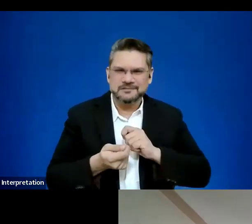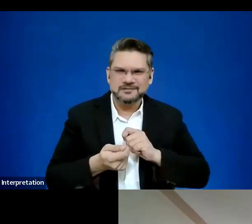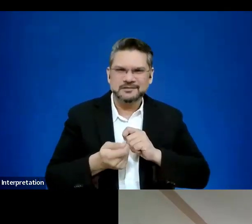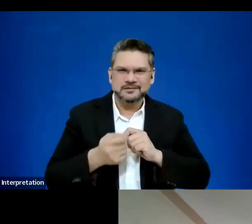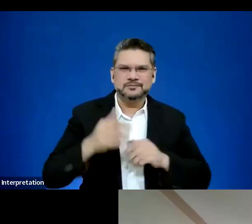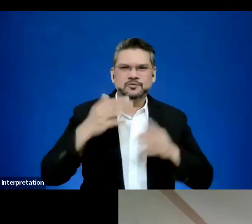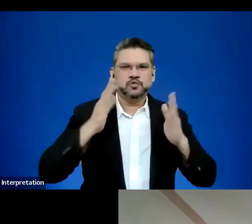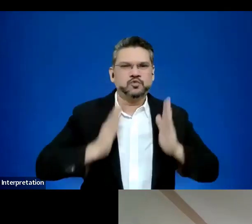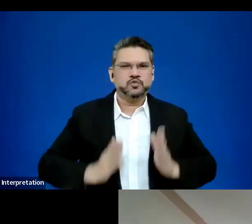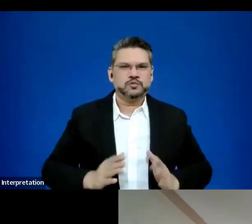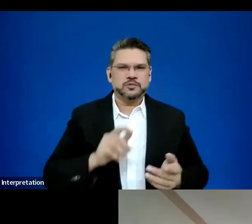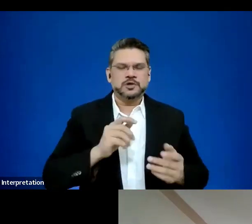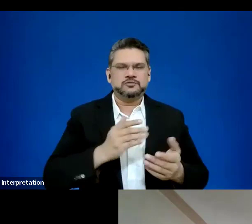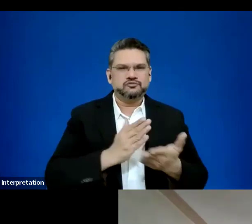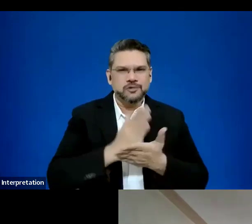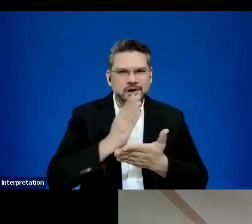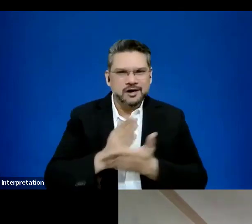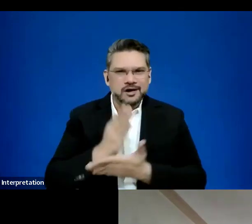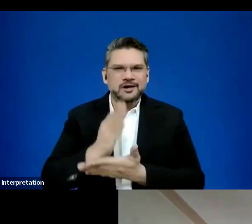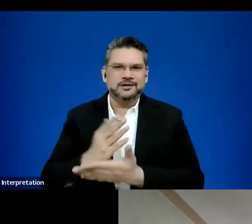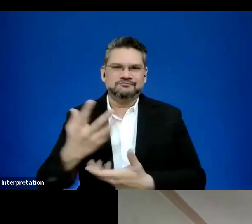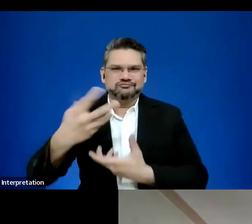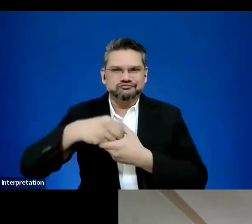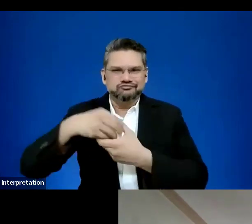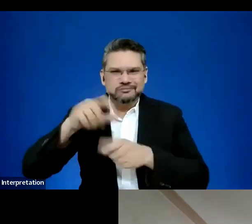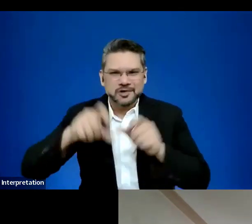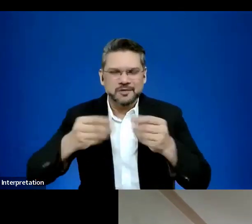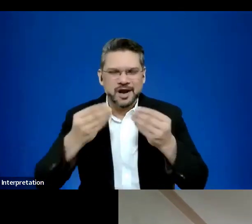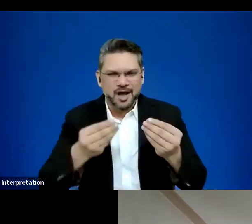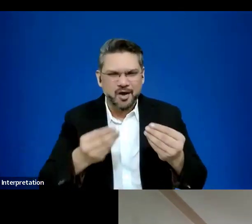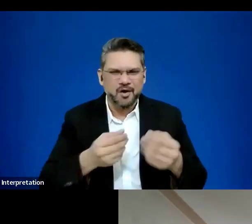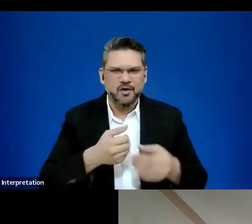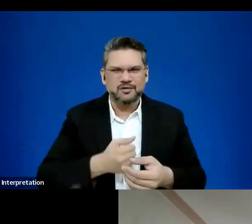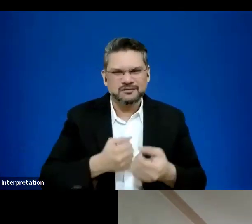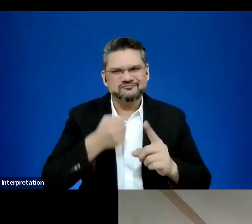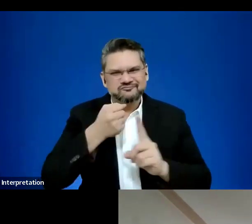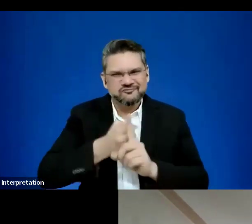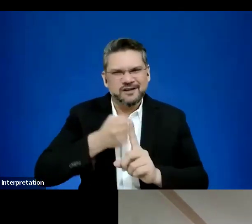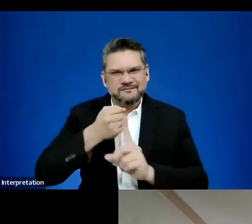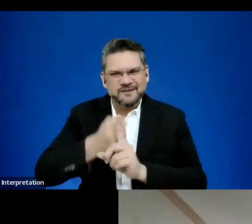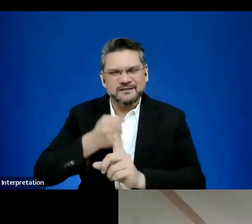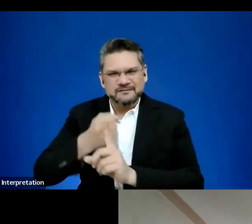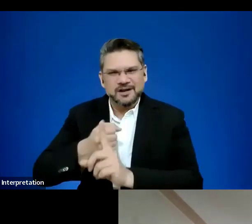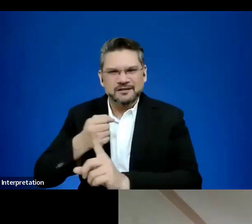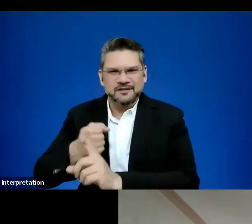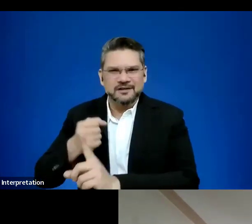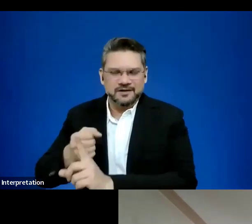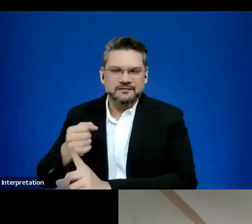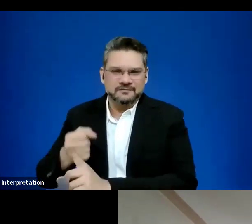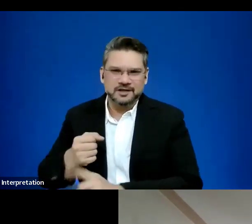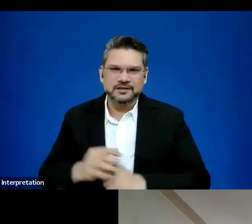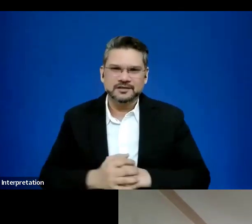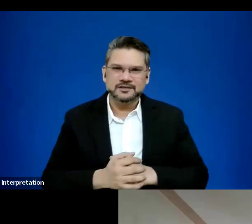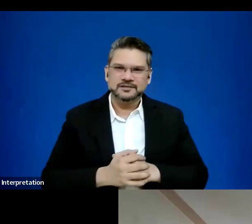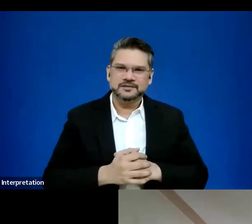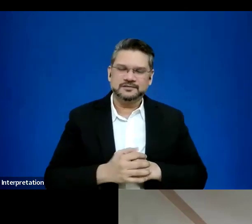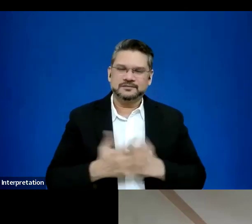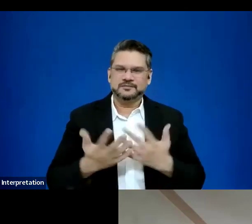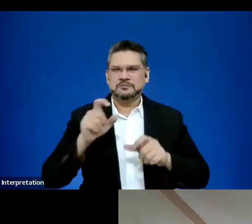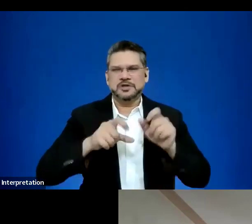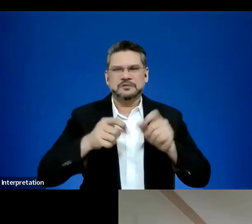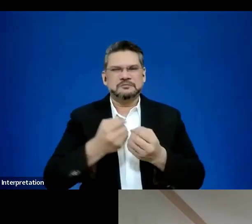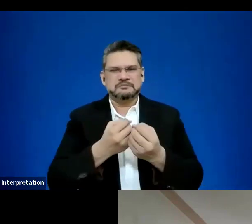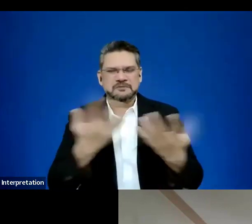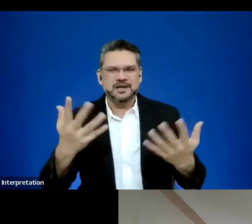而他奉献他的人生来对我们的人类权益来去做贡献。而